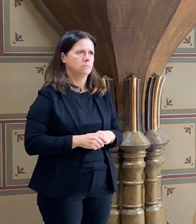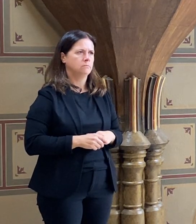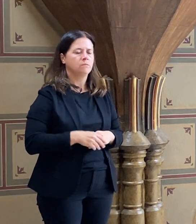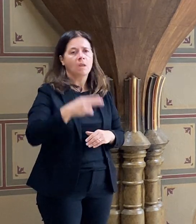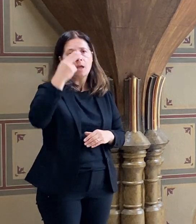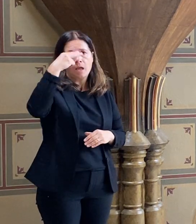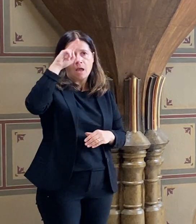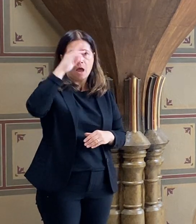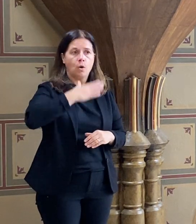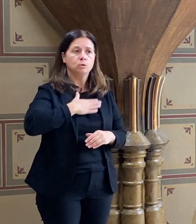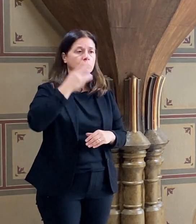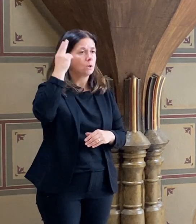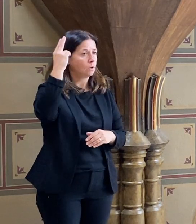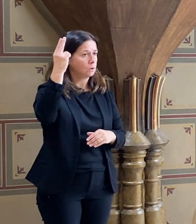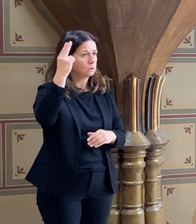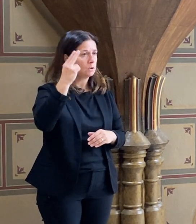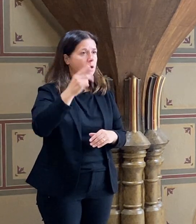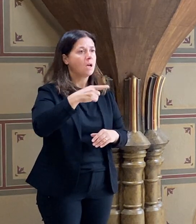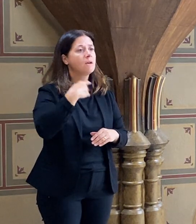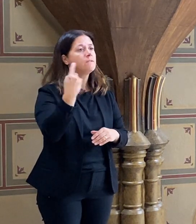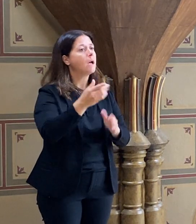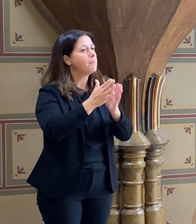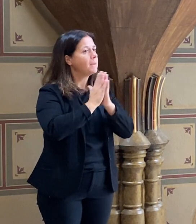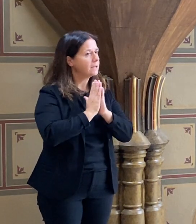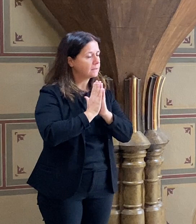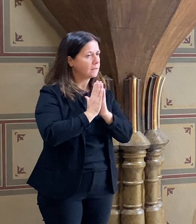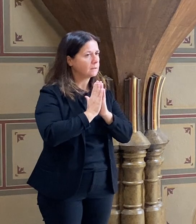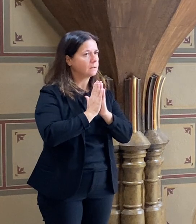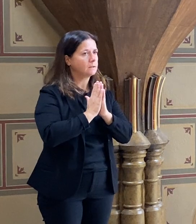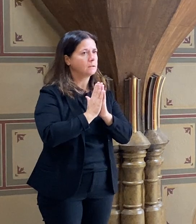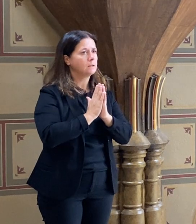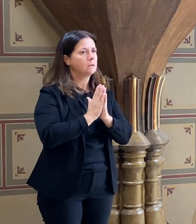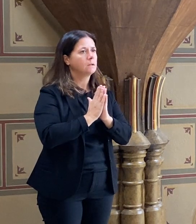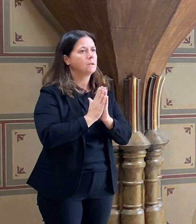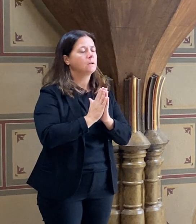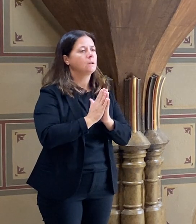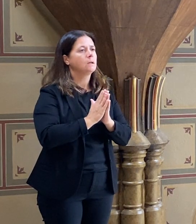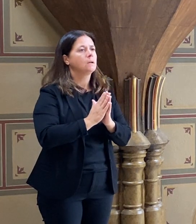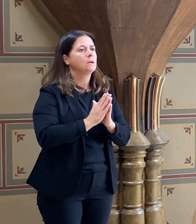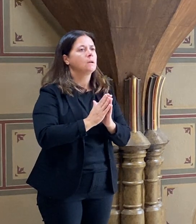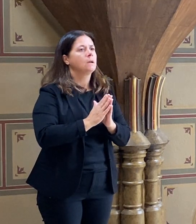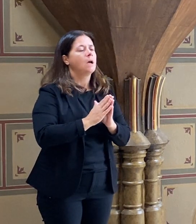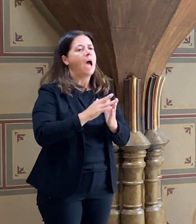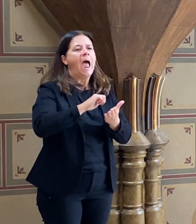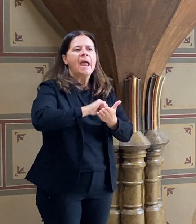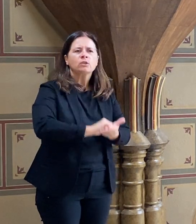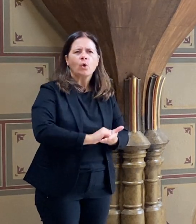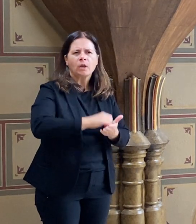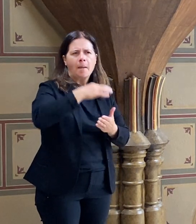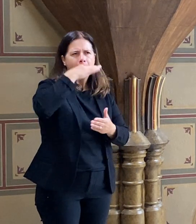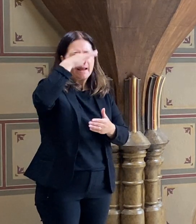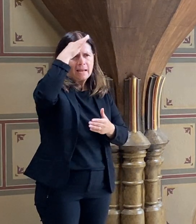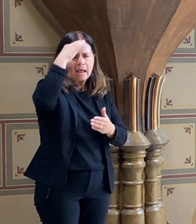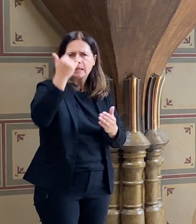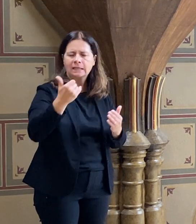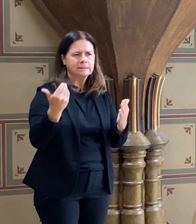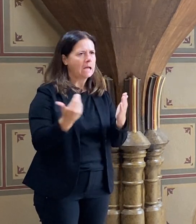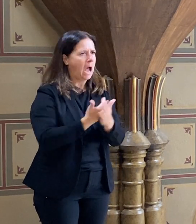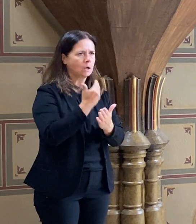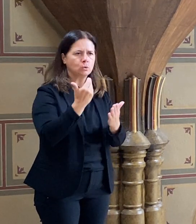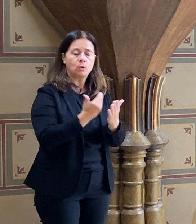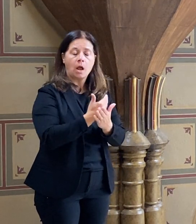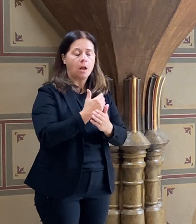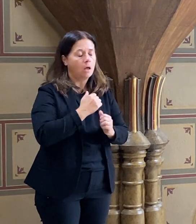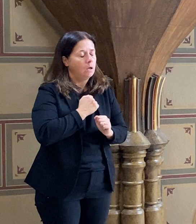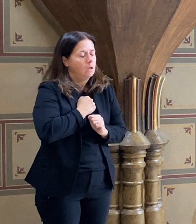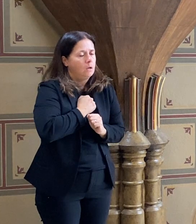Herr unser Gott, wir bitten dich angesichts der Eindrücke und Bilder, die uns ganz aktuell erreichen und